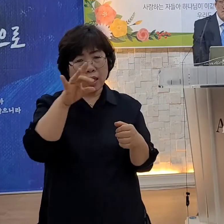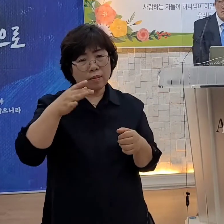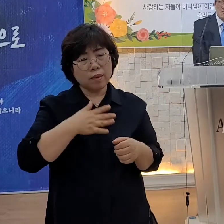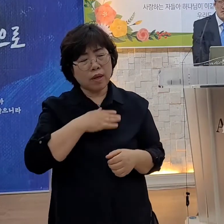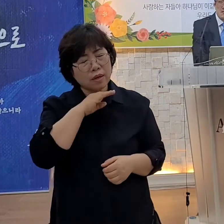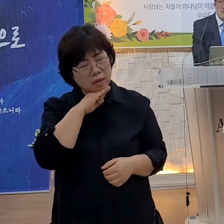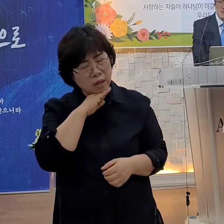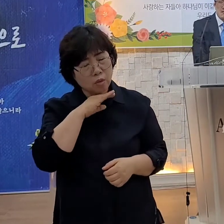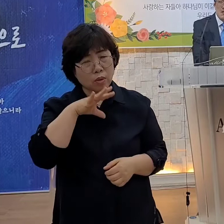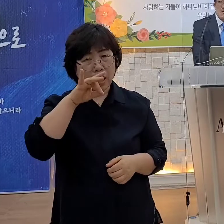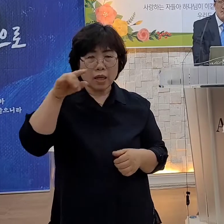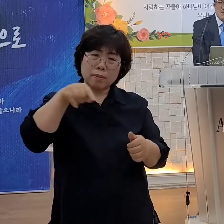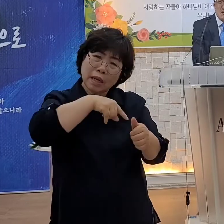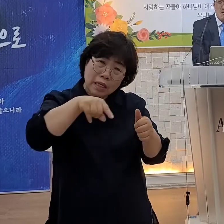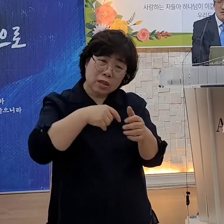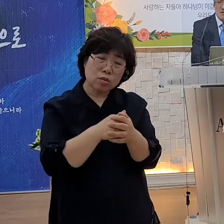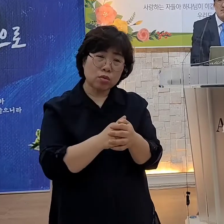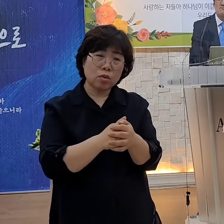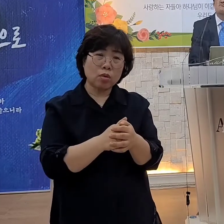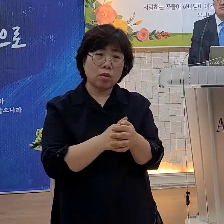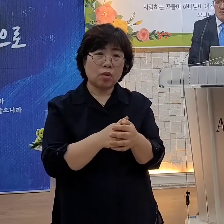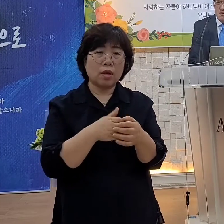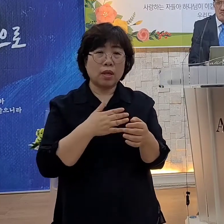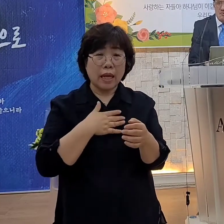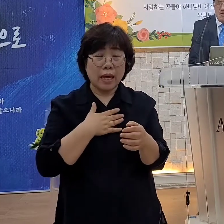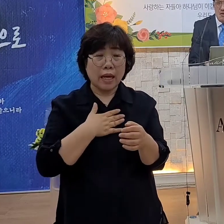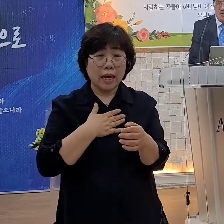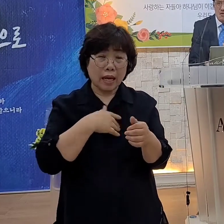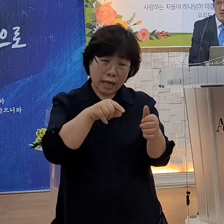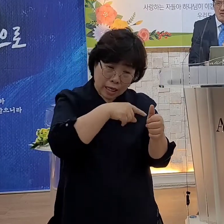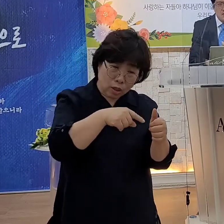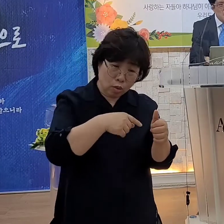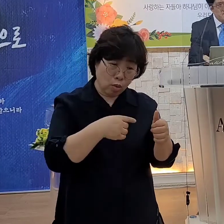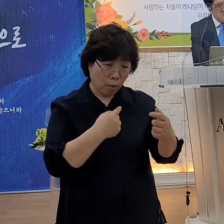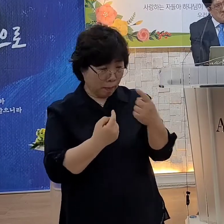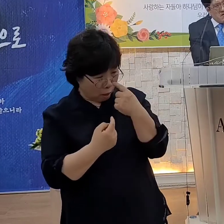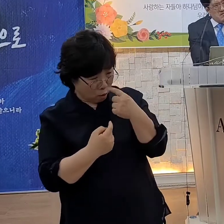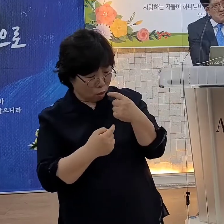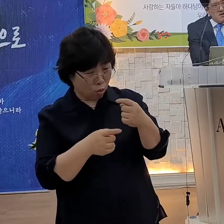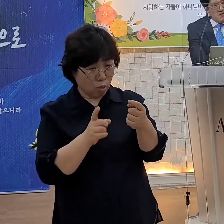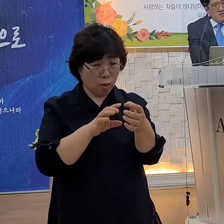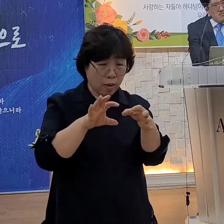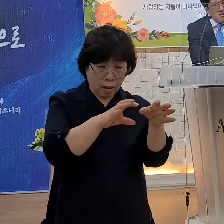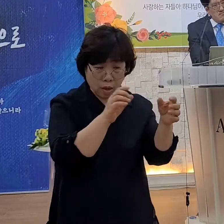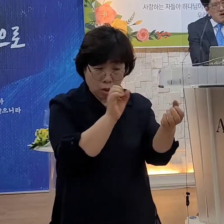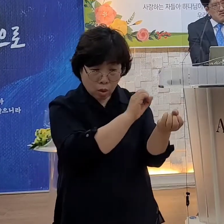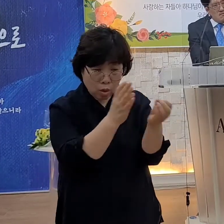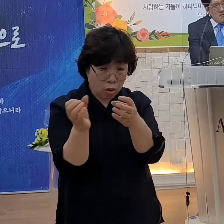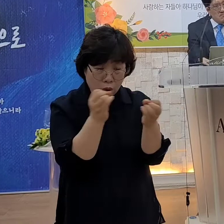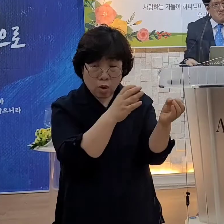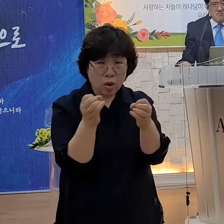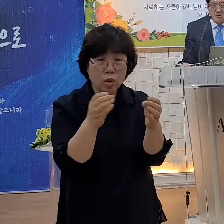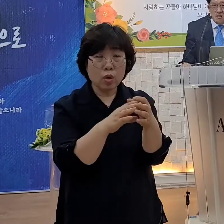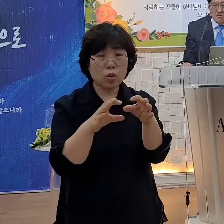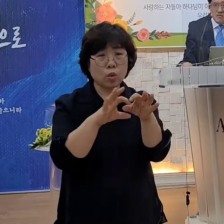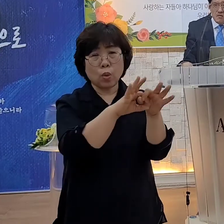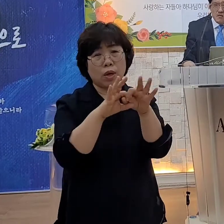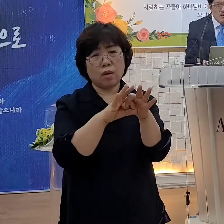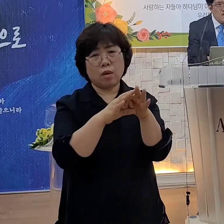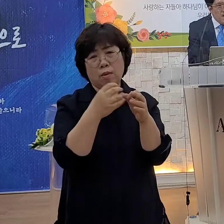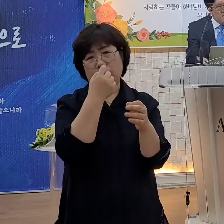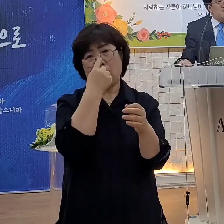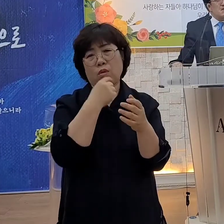또 때로는 자기 멋대로 하는 시간도 주십니다. 우리에게. 여러분, 부부가 있지만 정말 막장으로 가는 부부도 있지